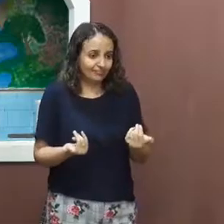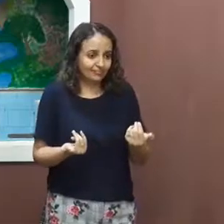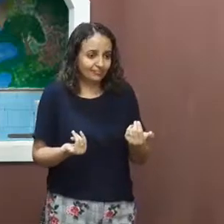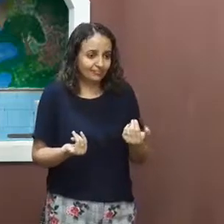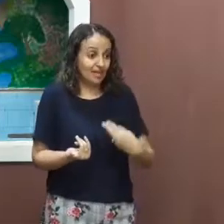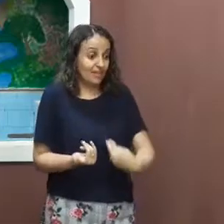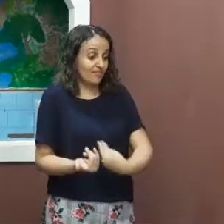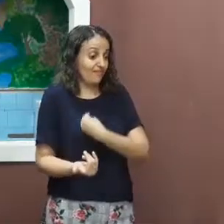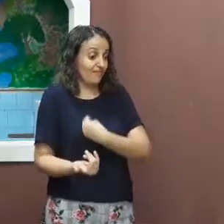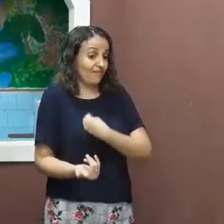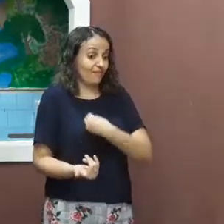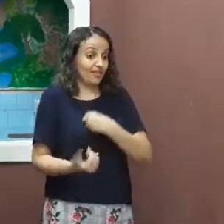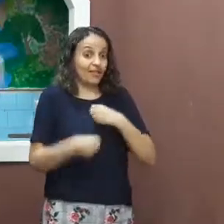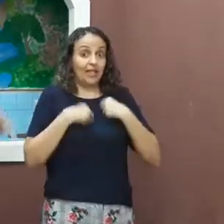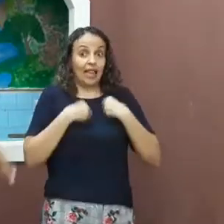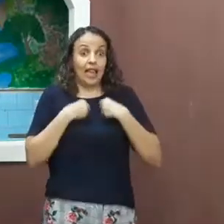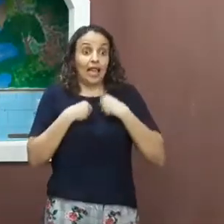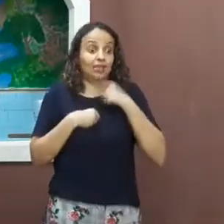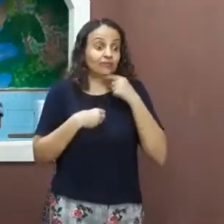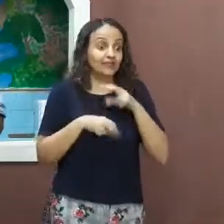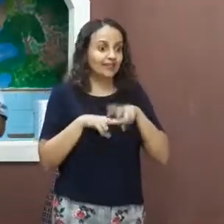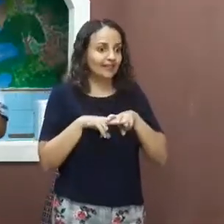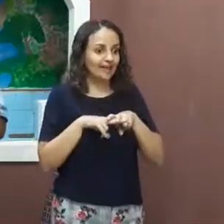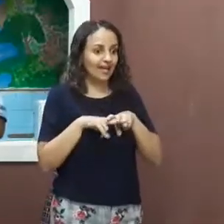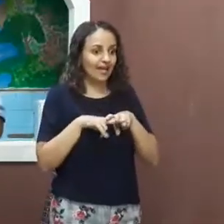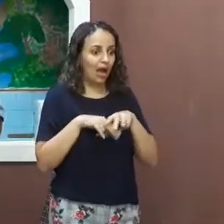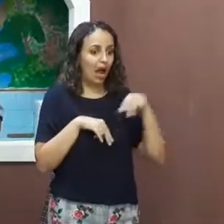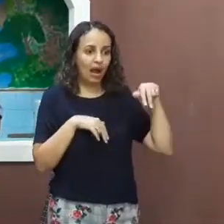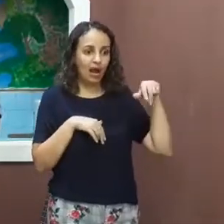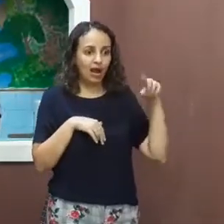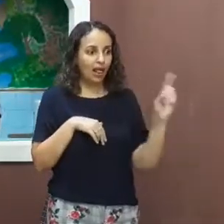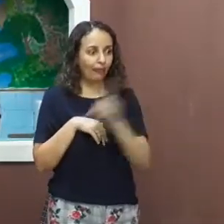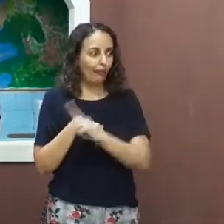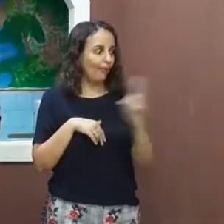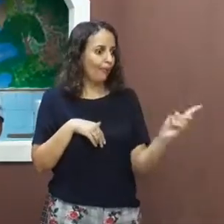viver sempre acelerado, não consegue sentar.